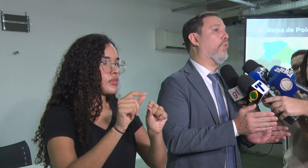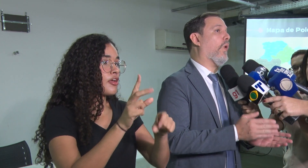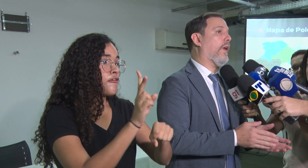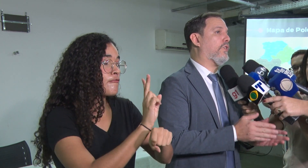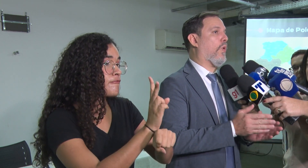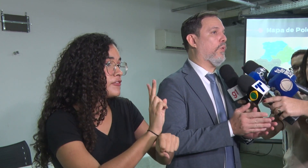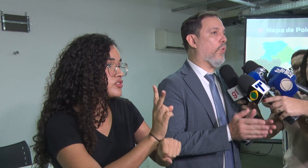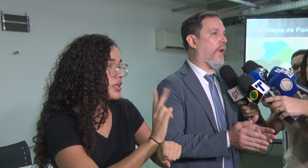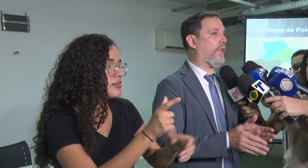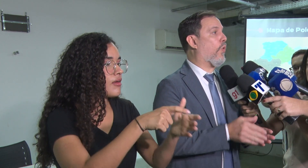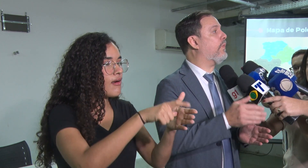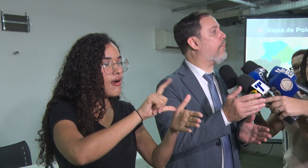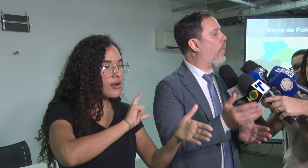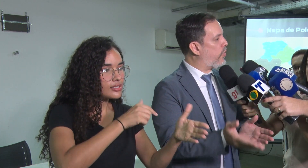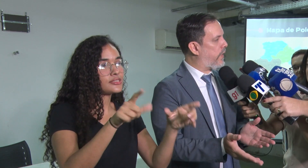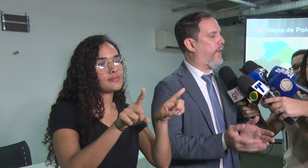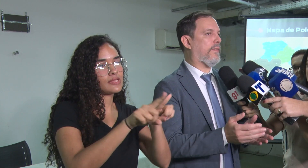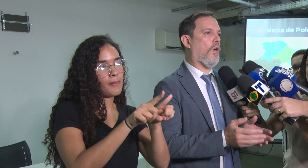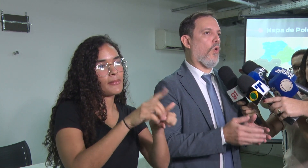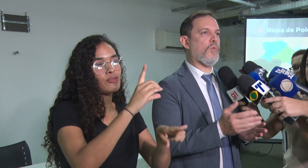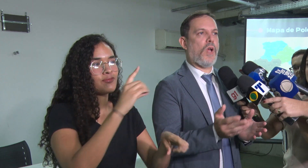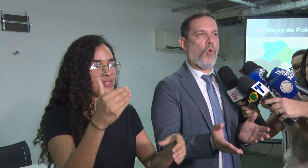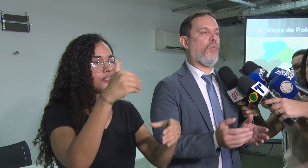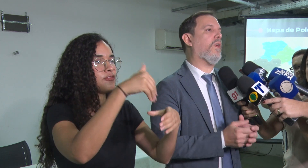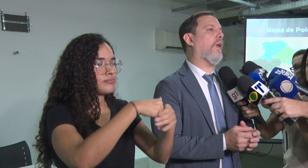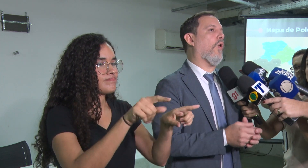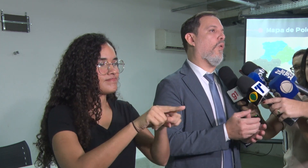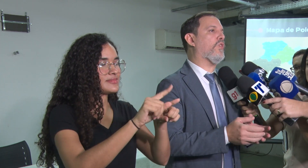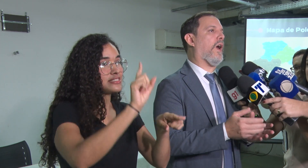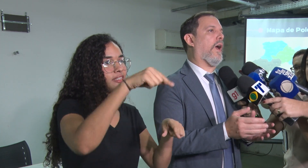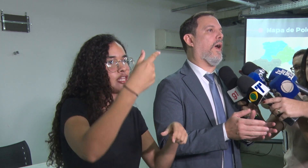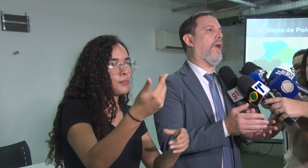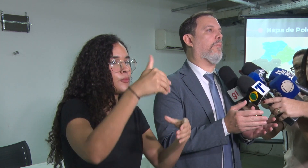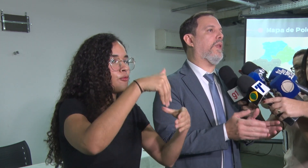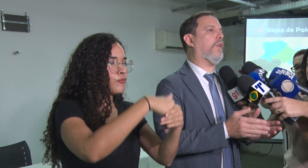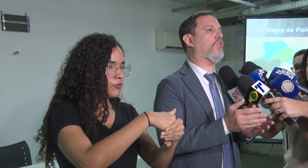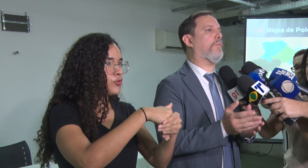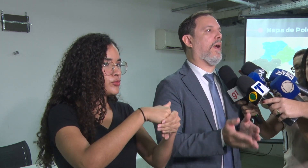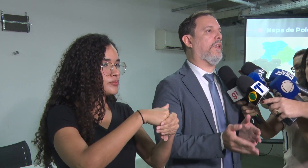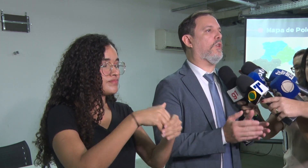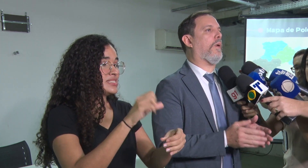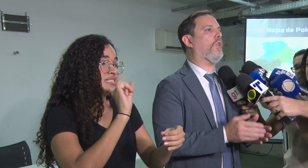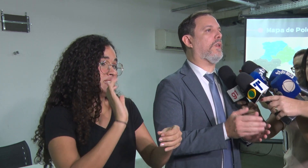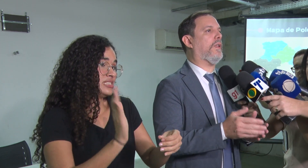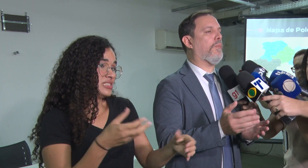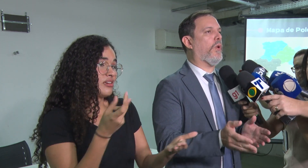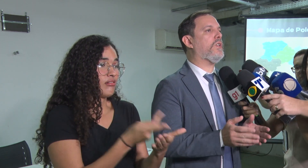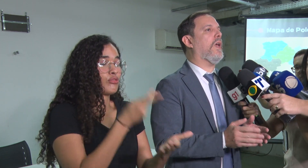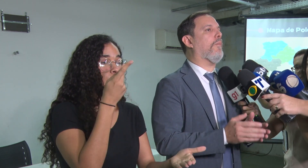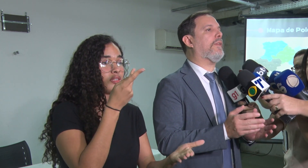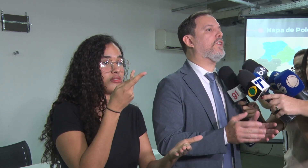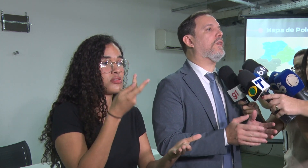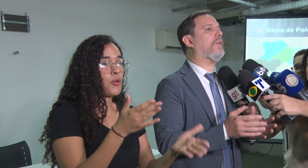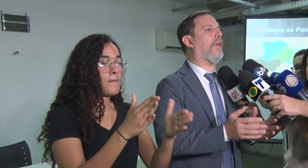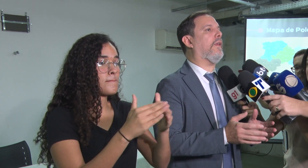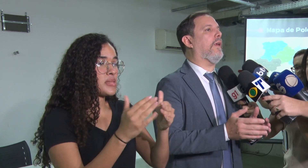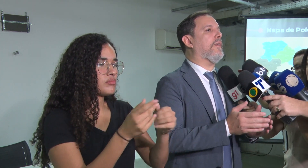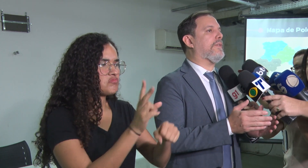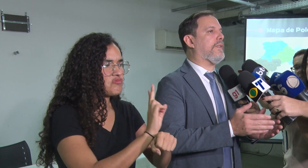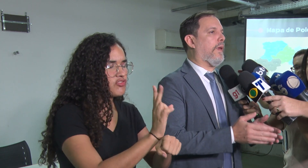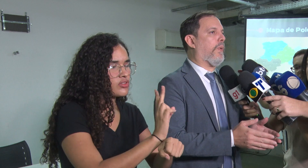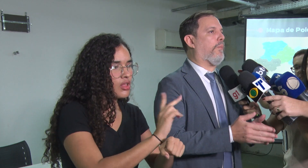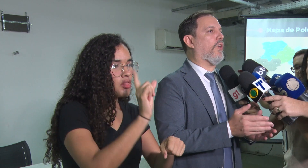auditoria tanto antes como durante, como depois da eleição, como já houve pedidos de partidos para auditar depois, mas a gente